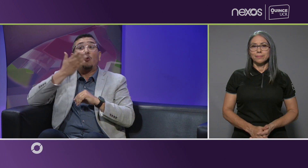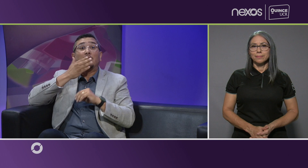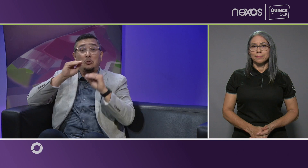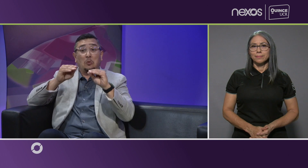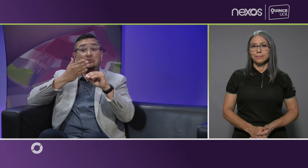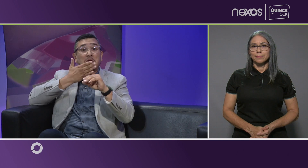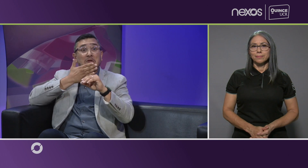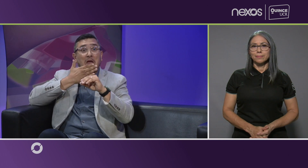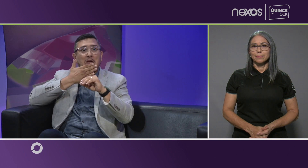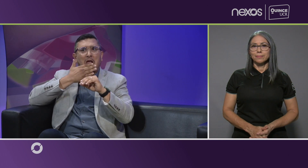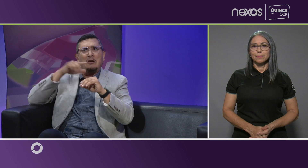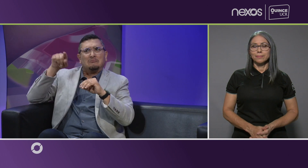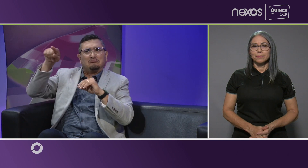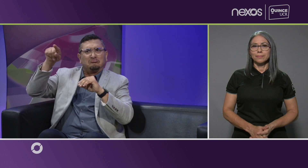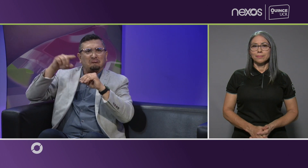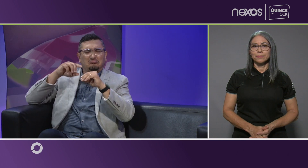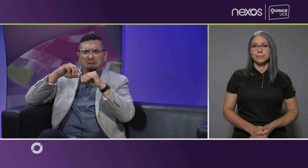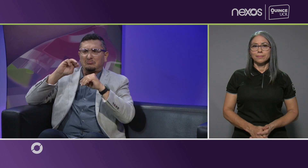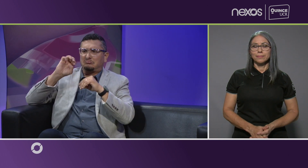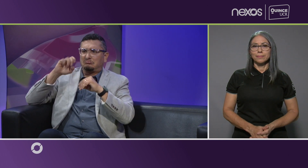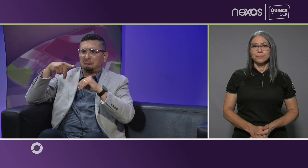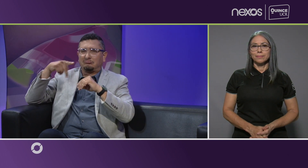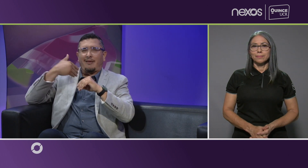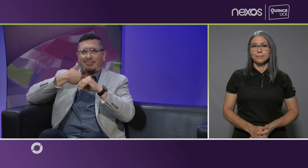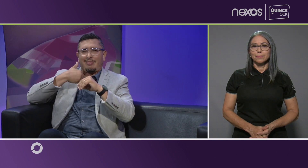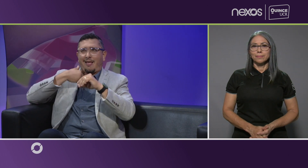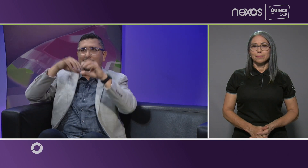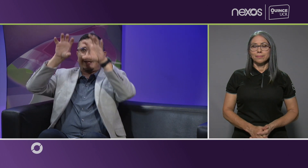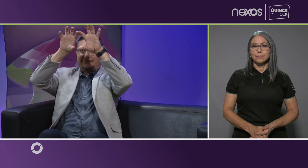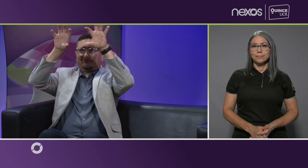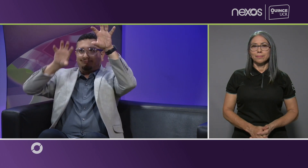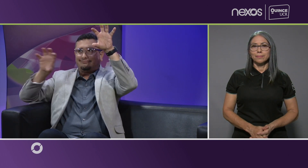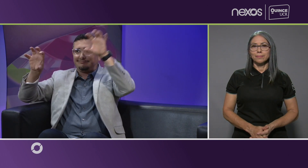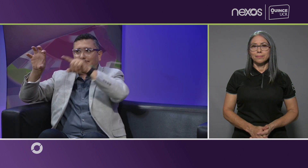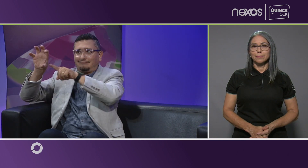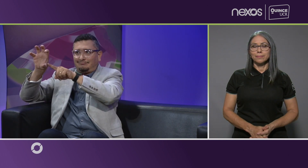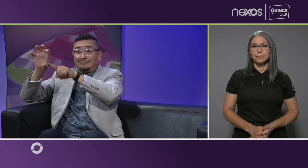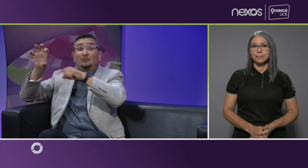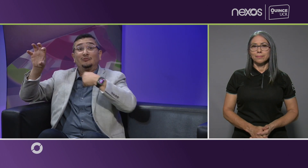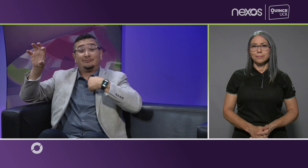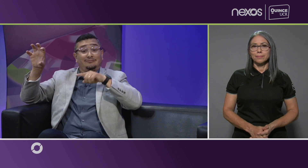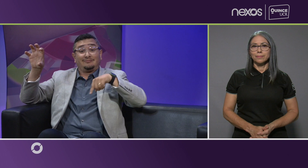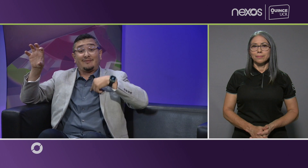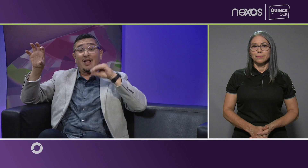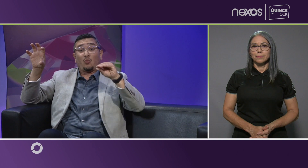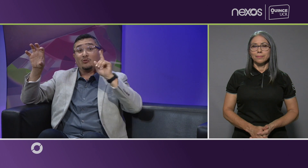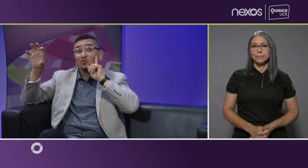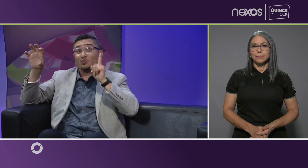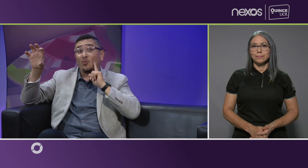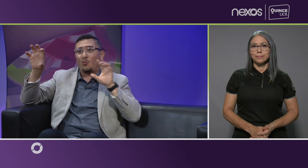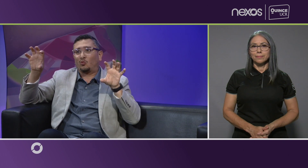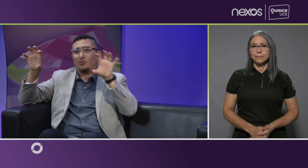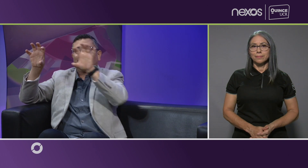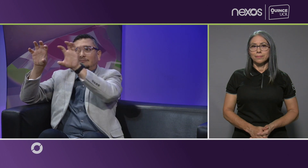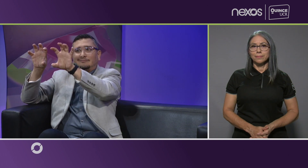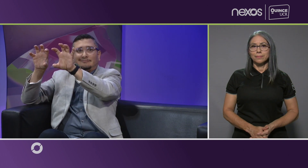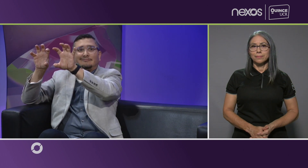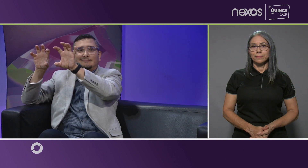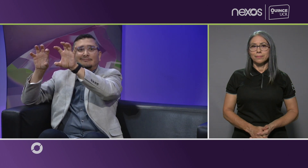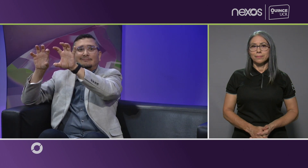las personas indígenas. El MEP la tiene en un espacio